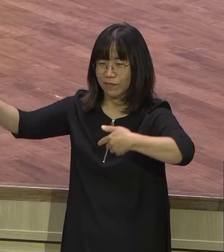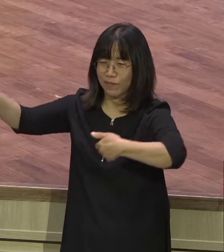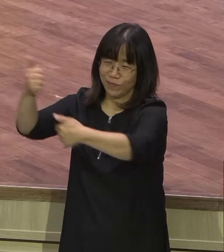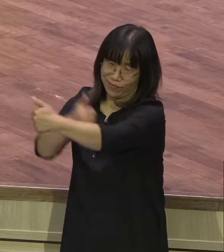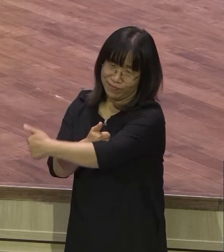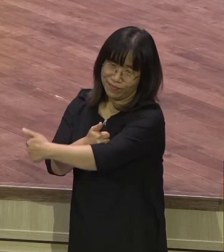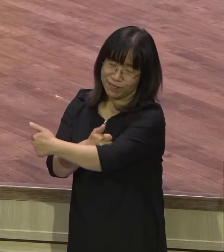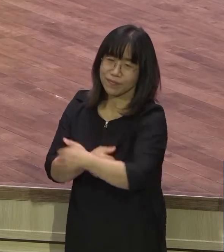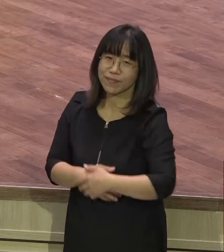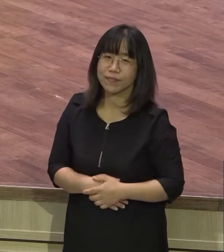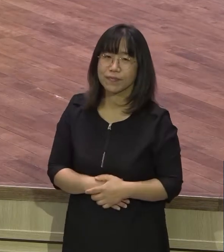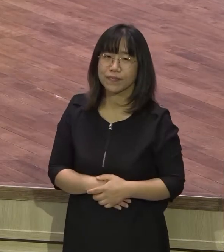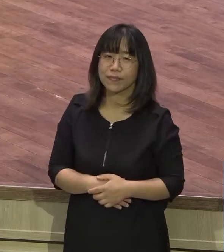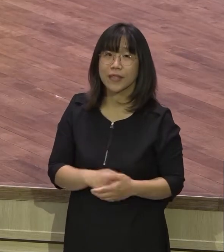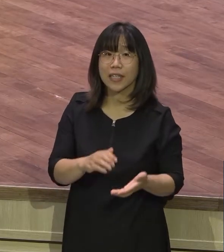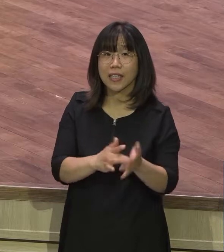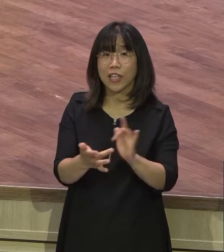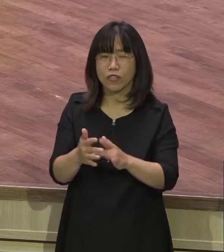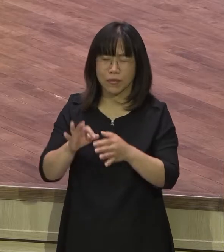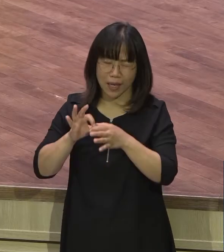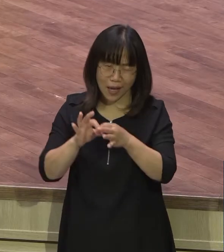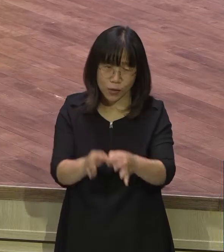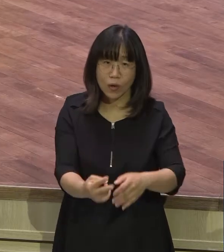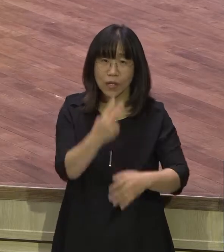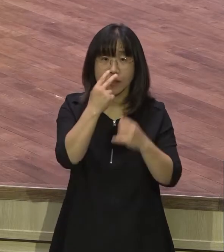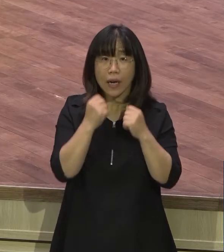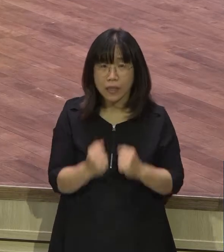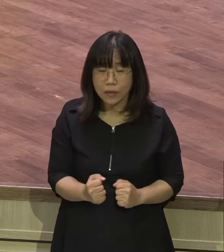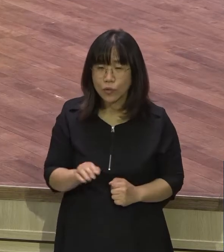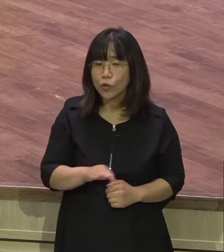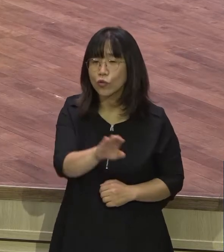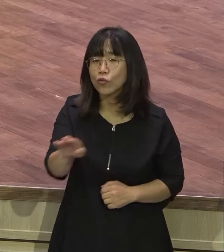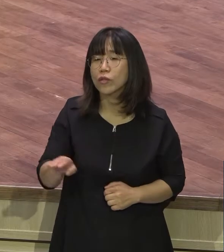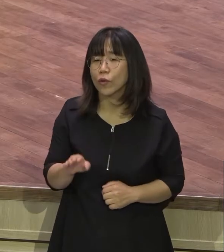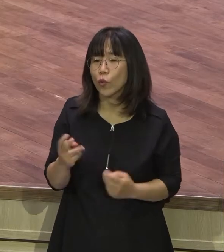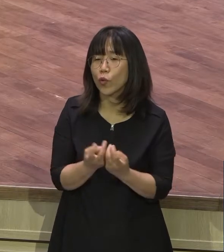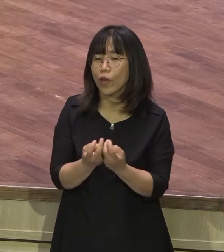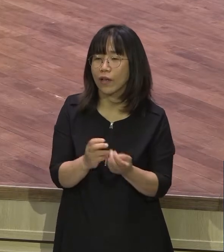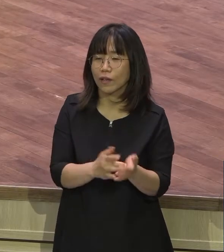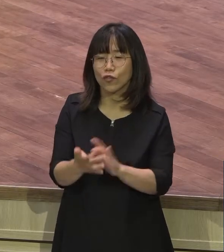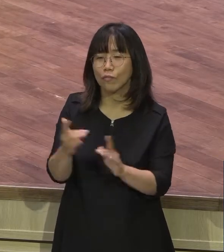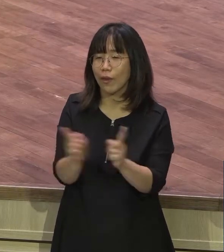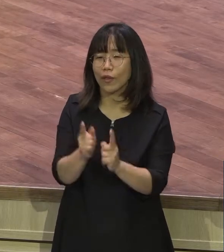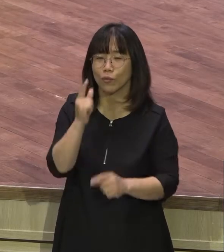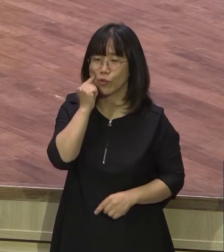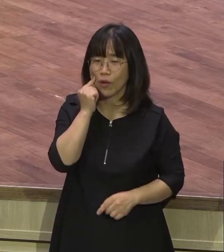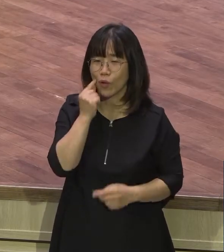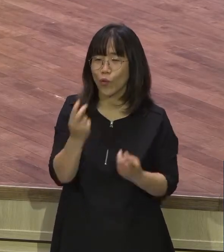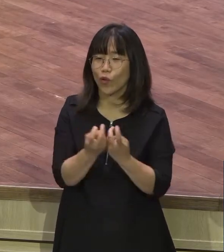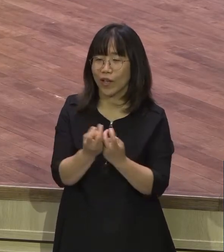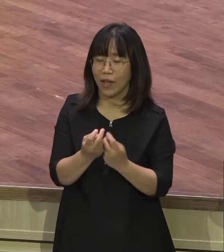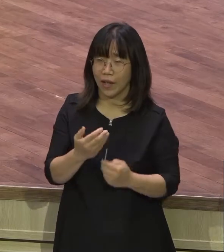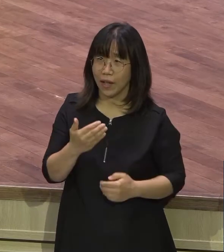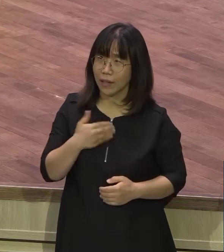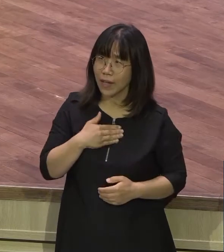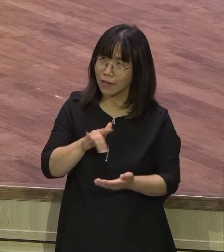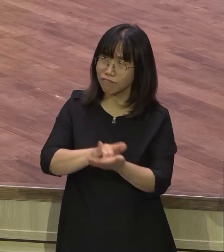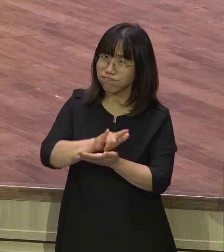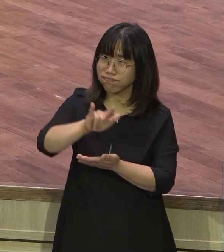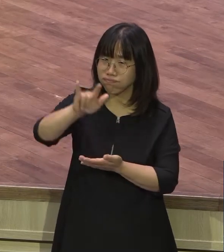예수님이 여기 계속 계셨으면 우리 같은 사람 예수님 못 만나요 내가 가야 된다 내가 가야